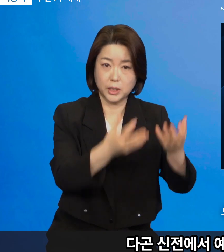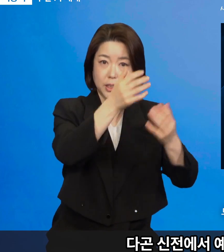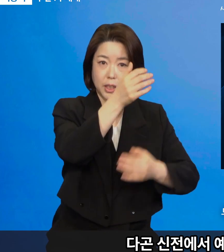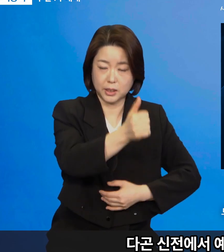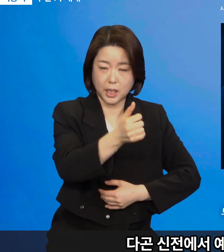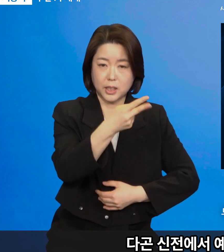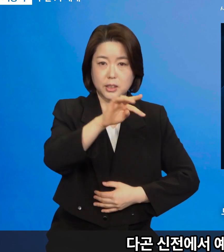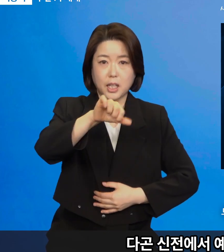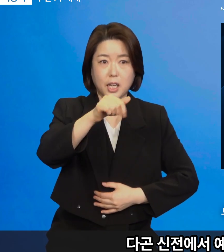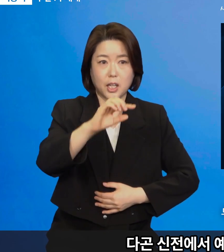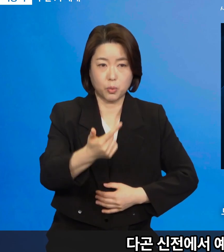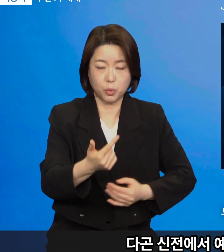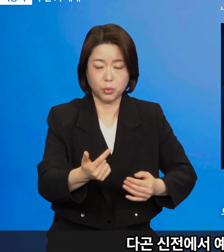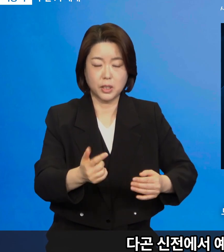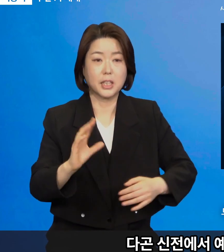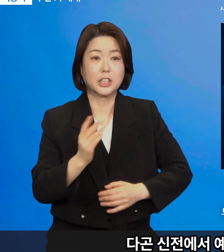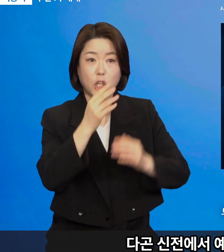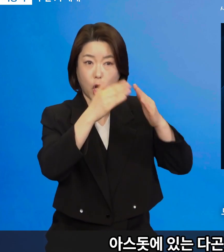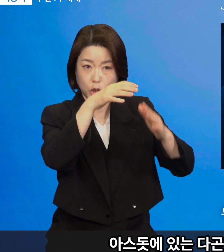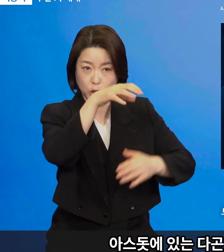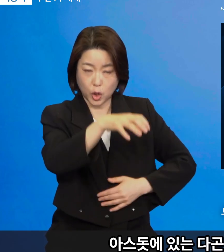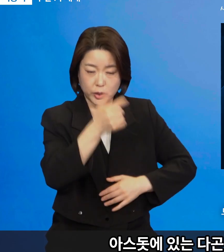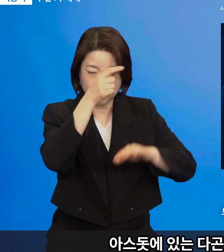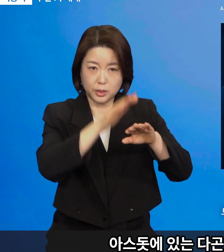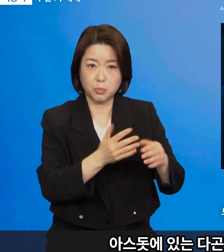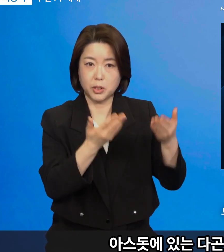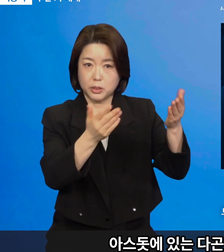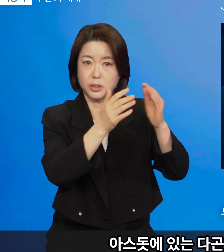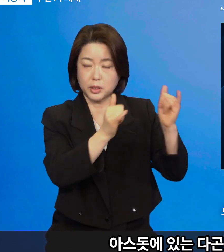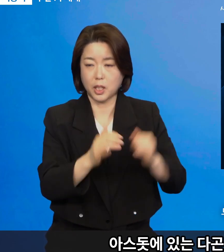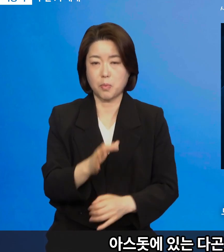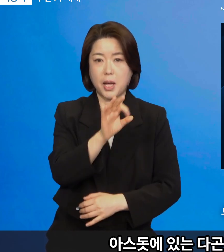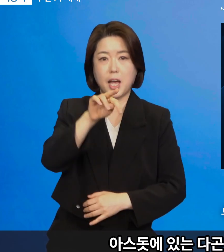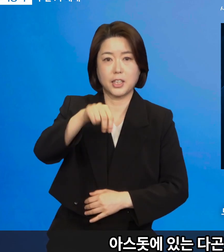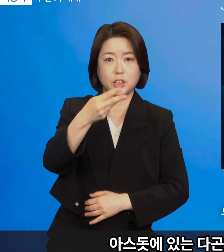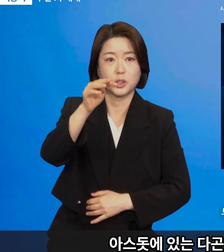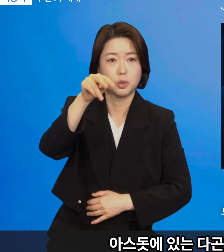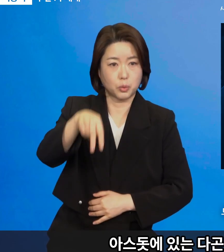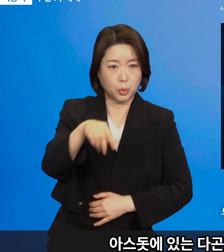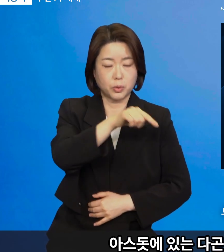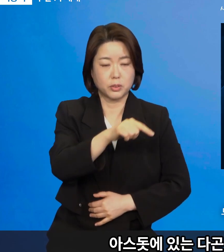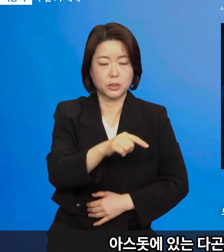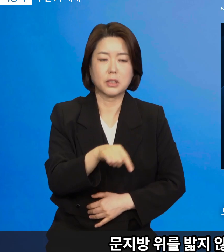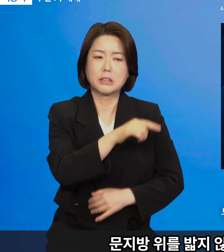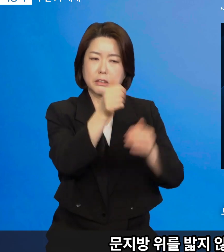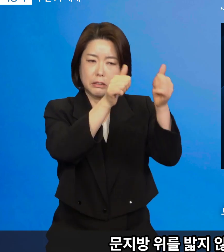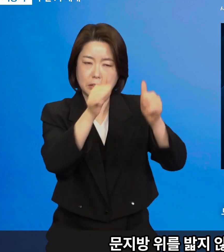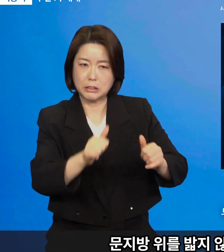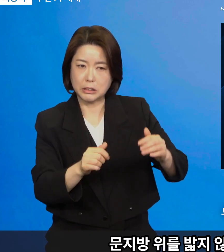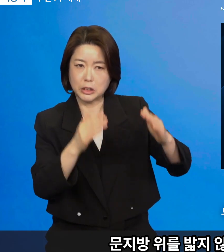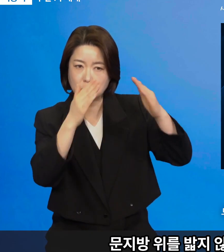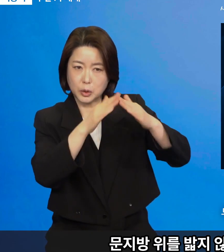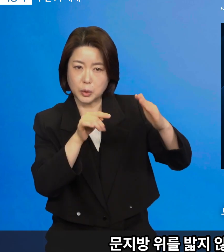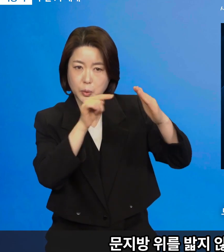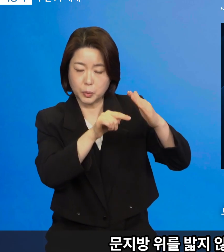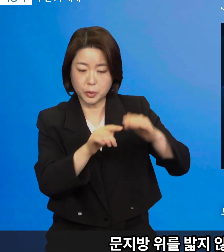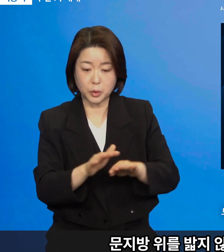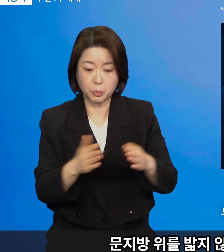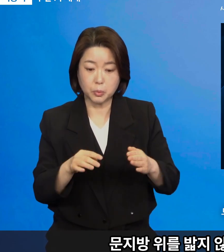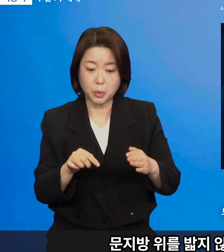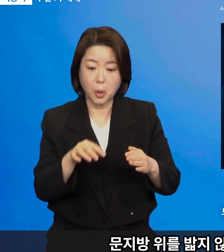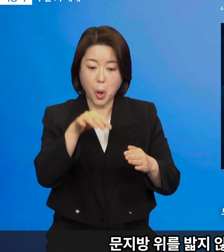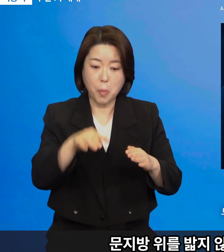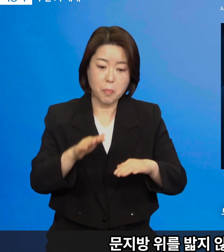다곤 신전에서 예배하는 사람들은 아스돗에 있는 다곤 신전에 들어갈 때 문지방 위를 밟지